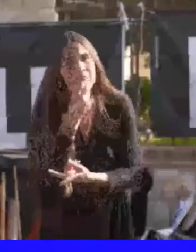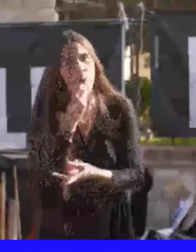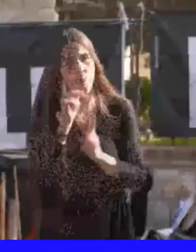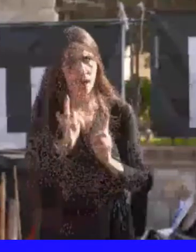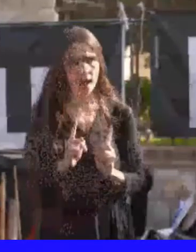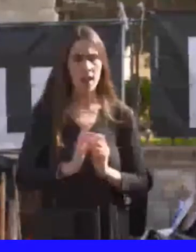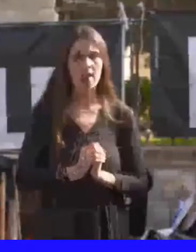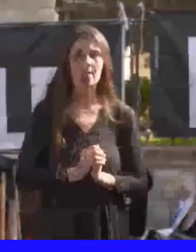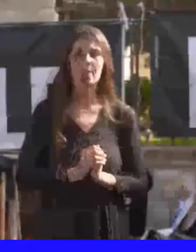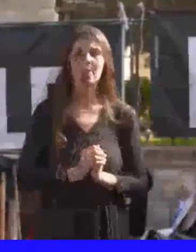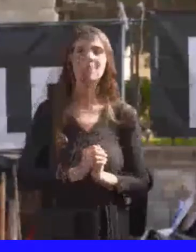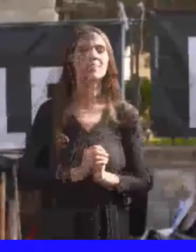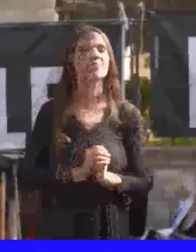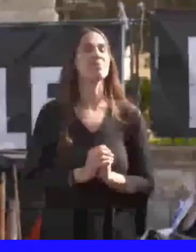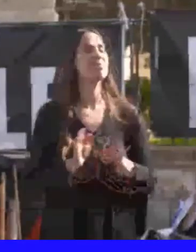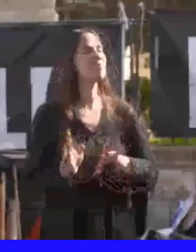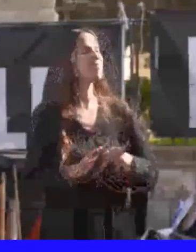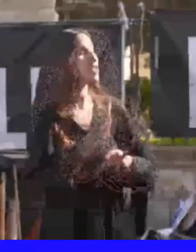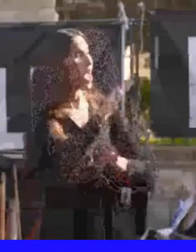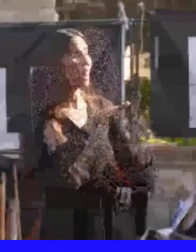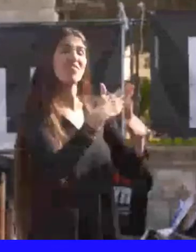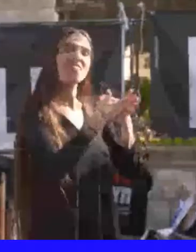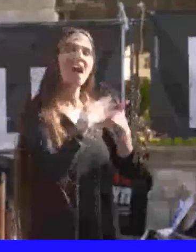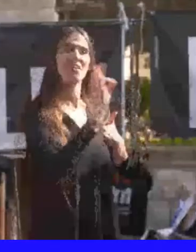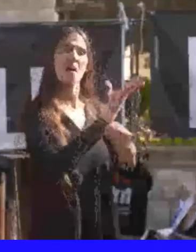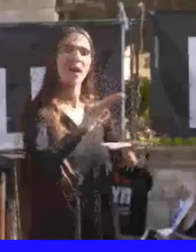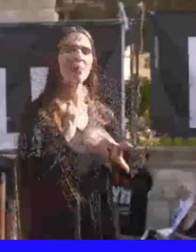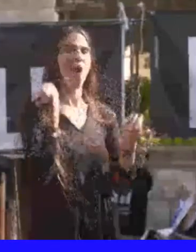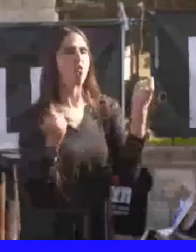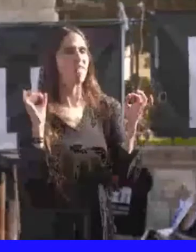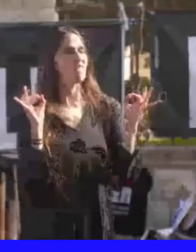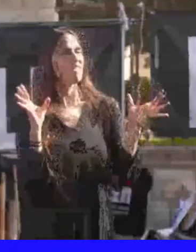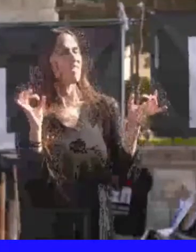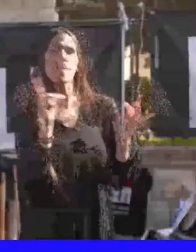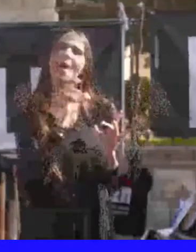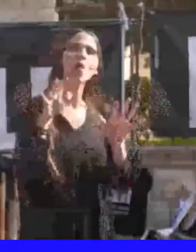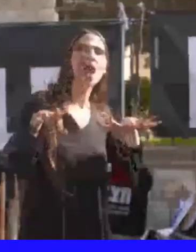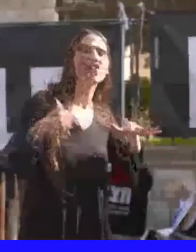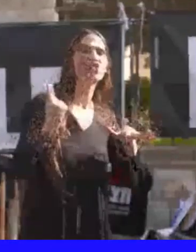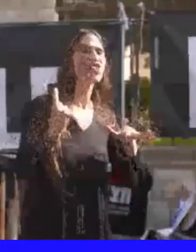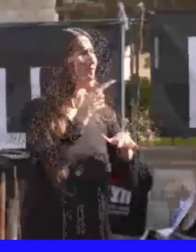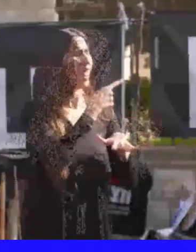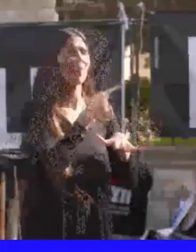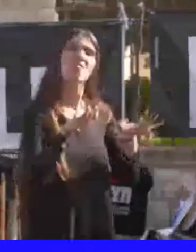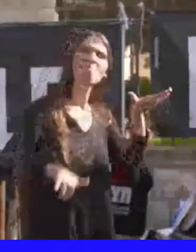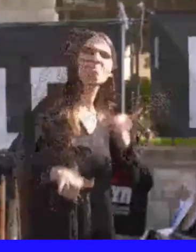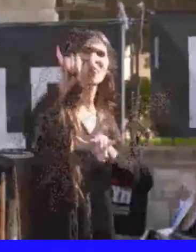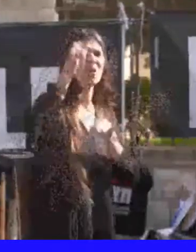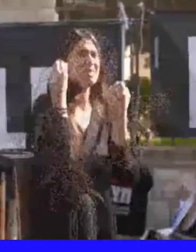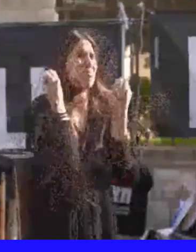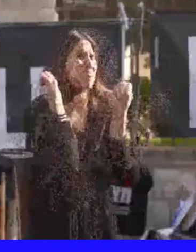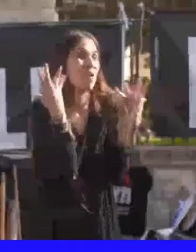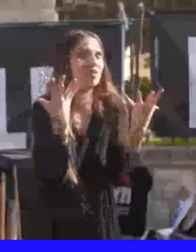אוכל. כשילדיך ורעייתך מקבלים מכוניות חדשות במאות אלפי שקלים, ומטוס